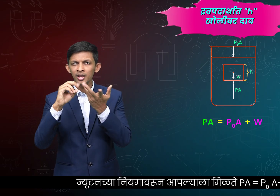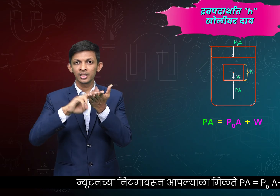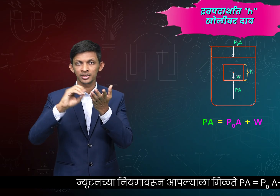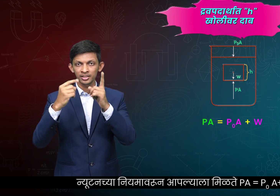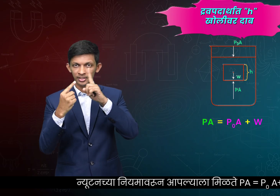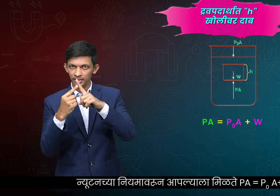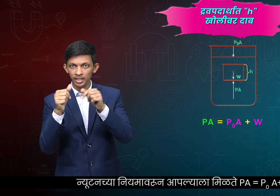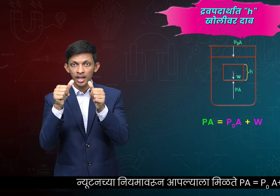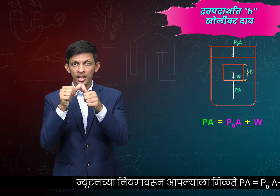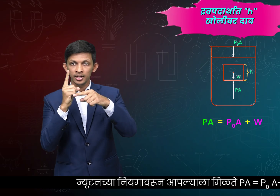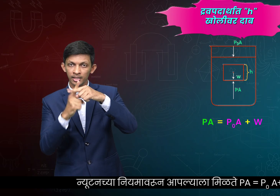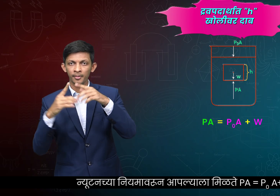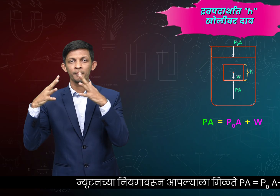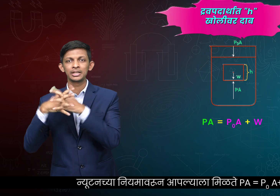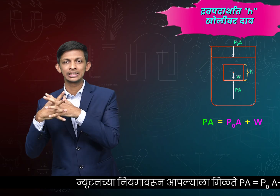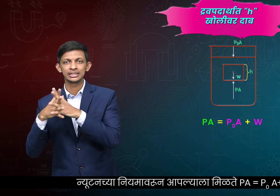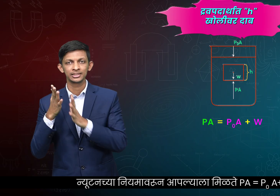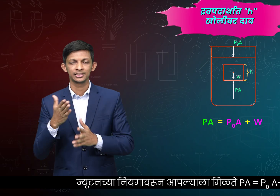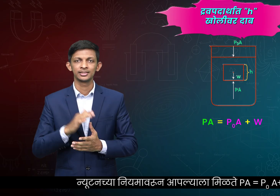PA=P0A+W.